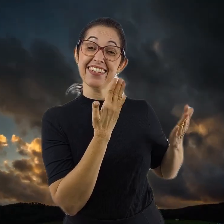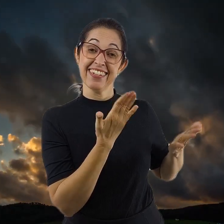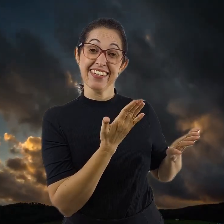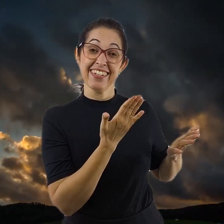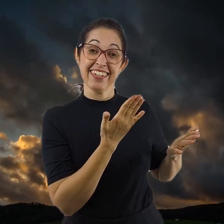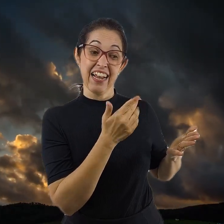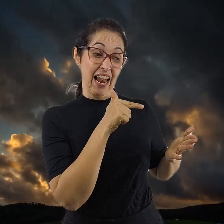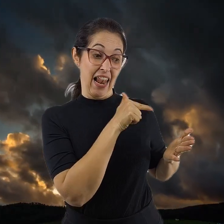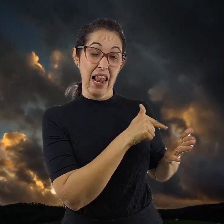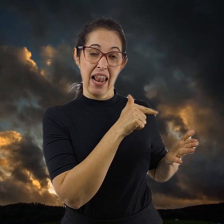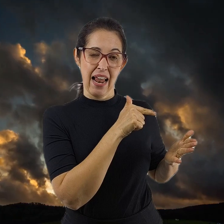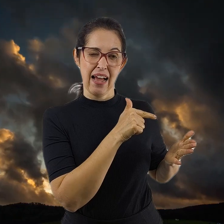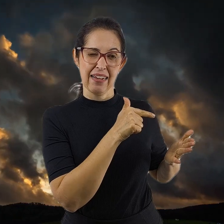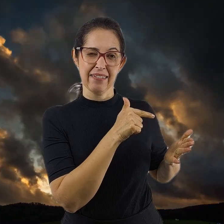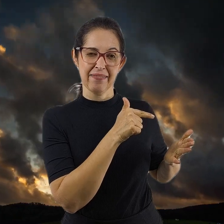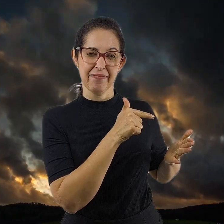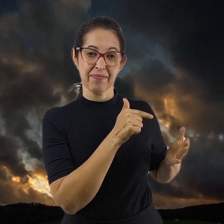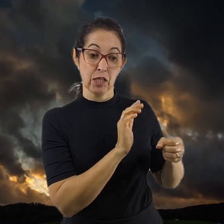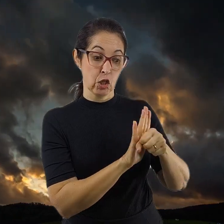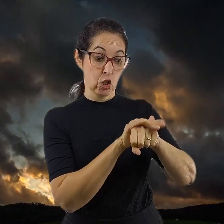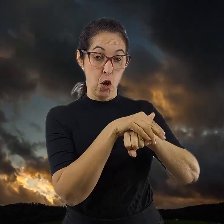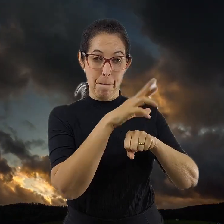Era meia-noite,